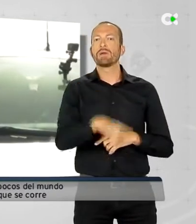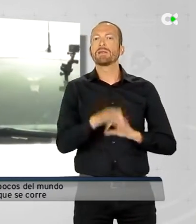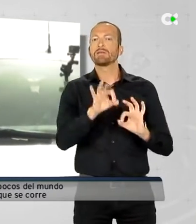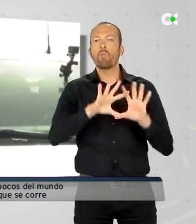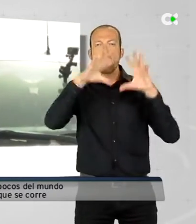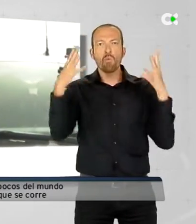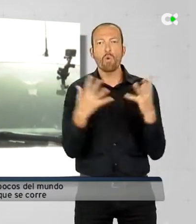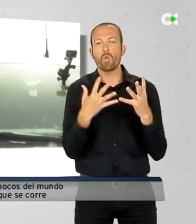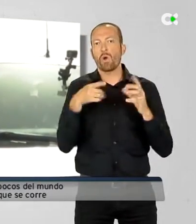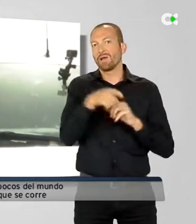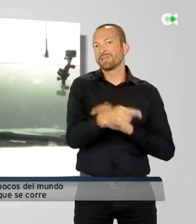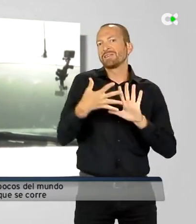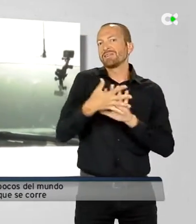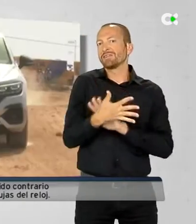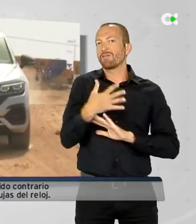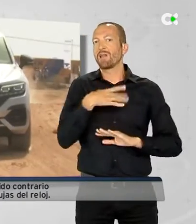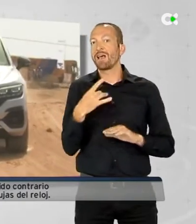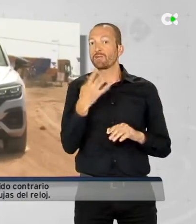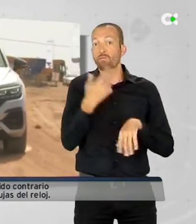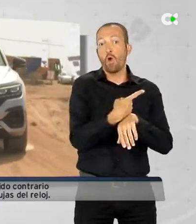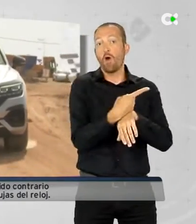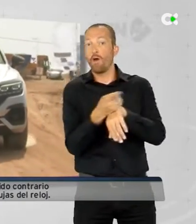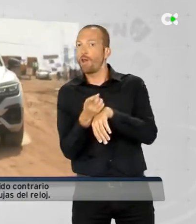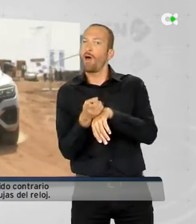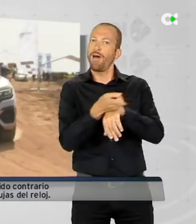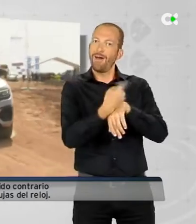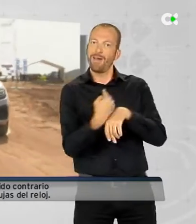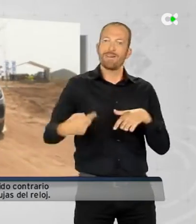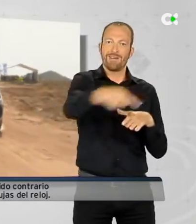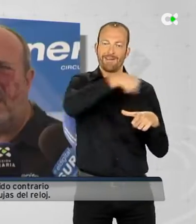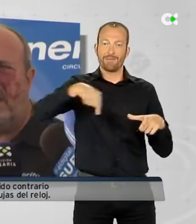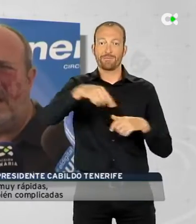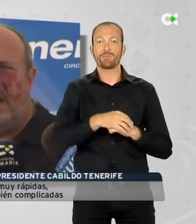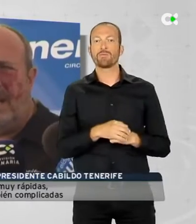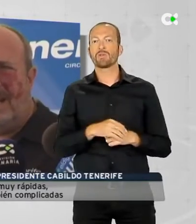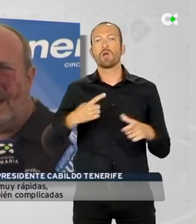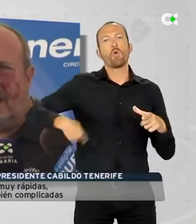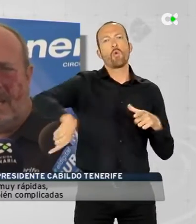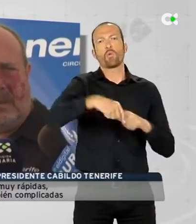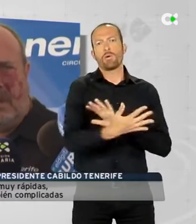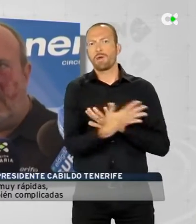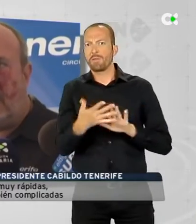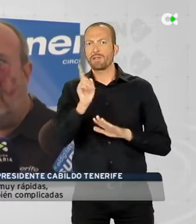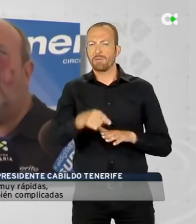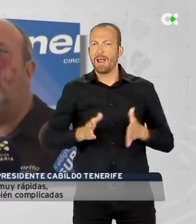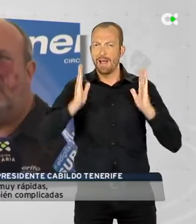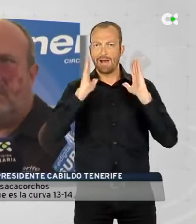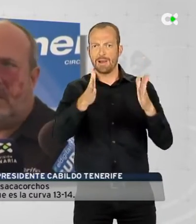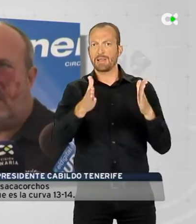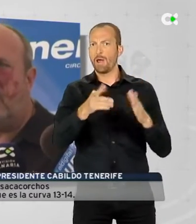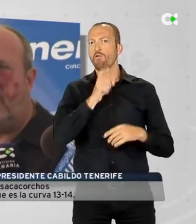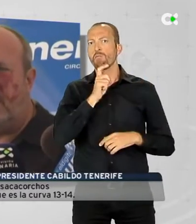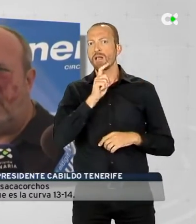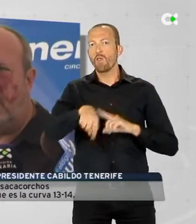los pocos del mundo en el que se corre en sentido contrario a las agujas del reloj. Curvas muy rápidas, rectas también complicadas y un